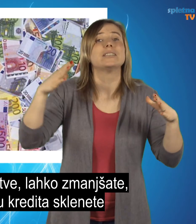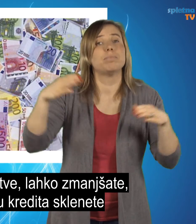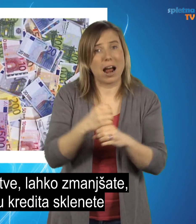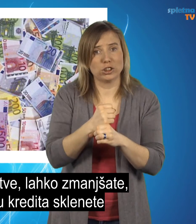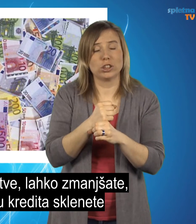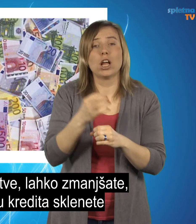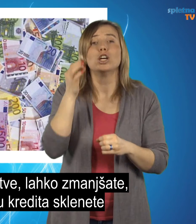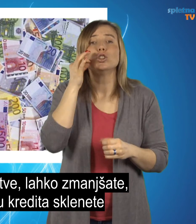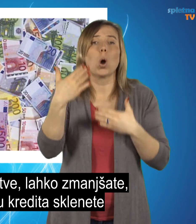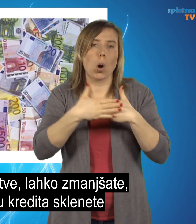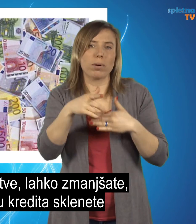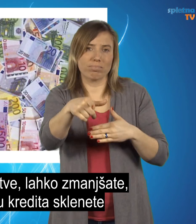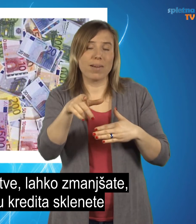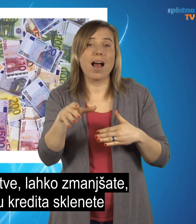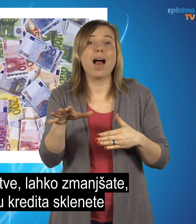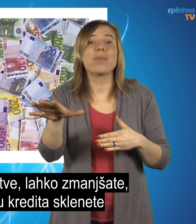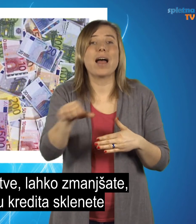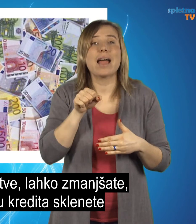sklenete zavarovanje za primer brezposelnosti.